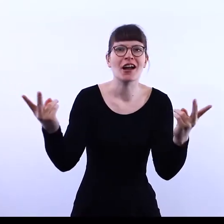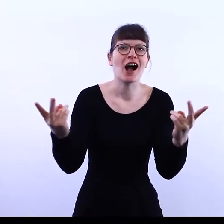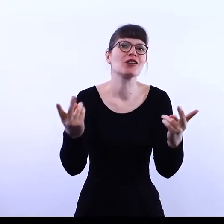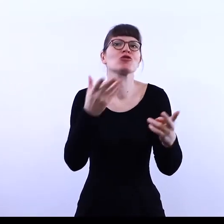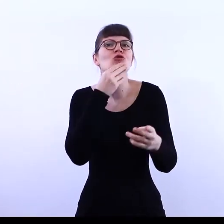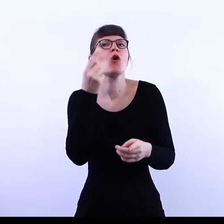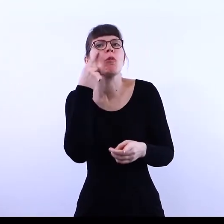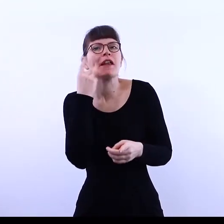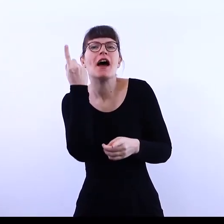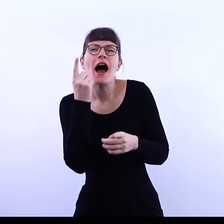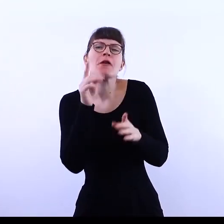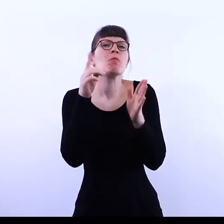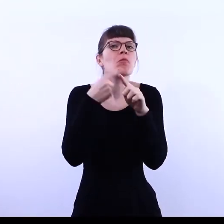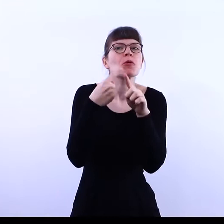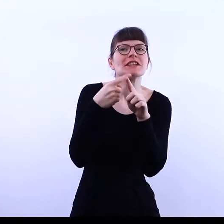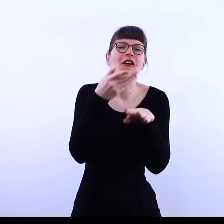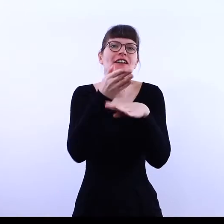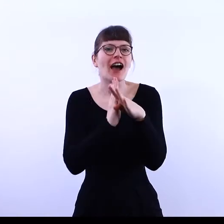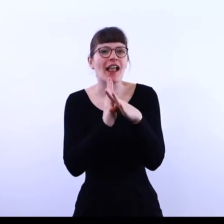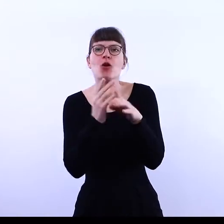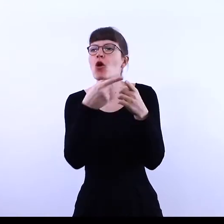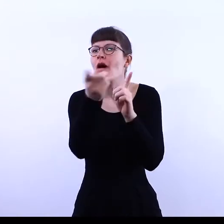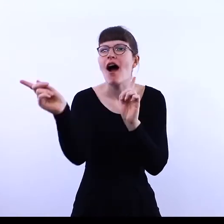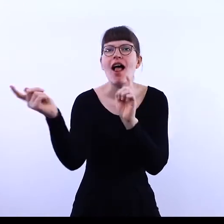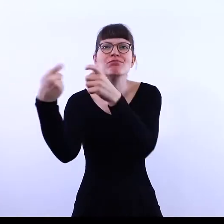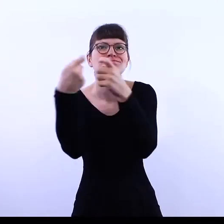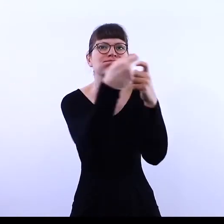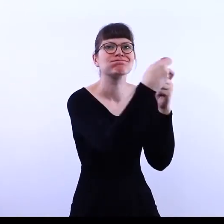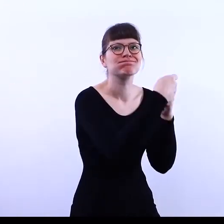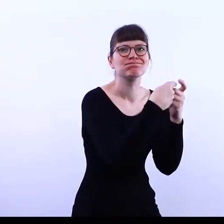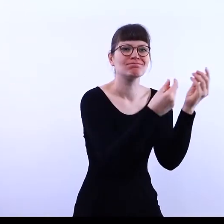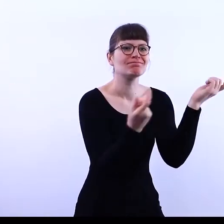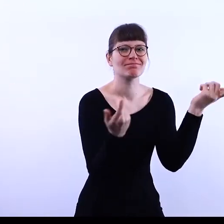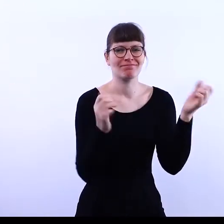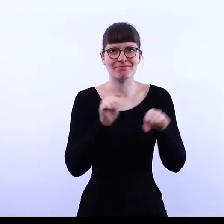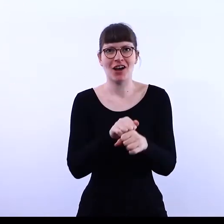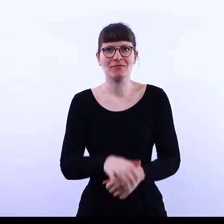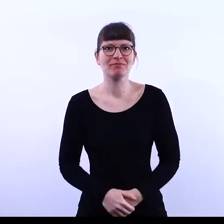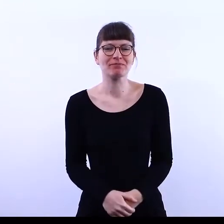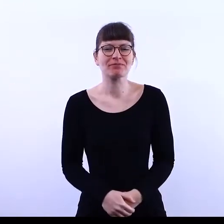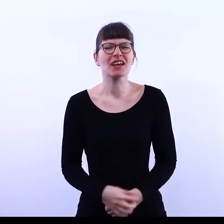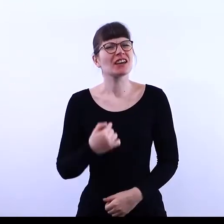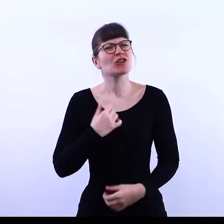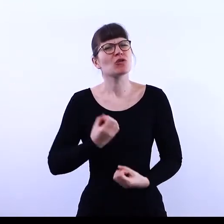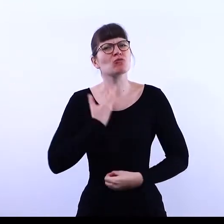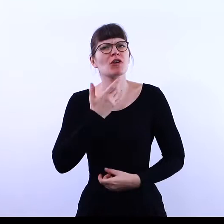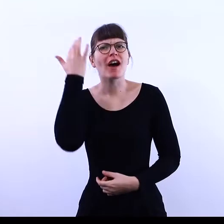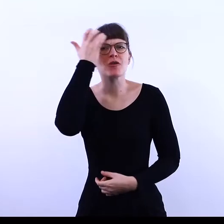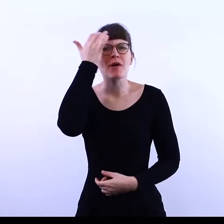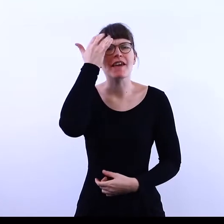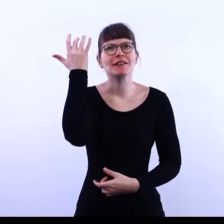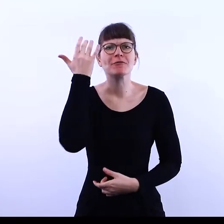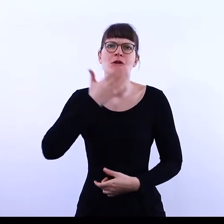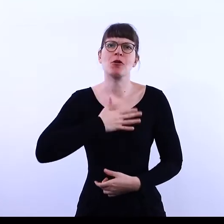ein positiver Aspekt, dass man sich quasi überall hinbehmen kann. Ich habe mir spontan überlegt, dass ich für mein